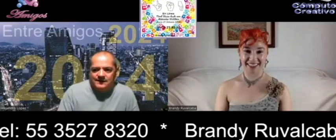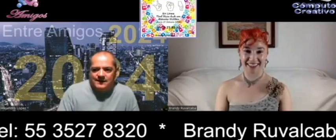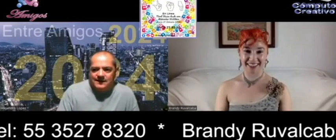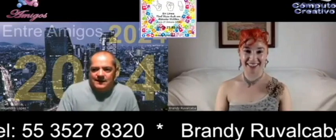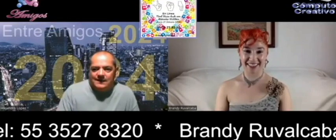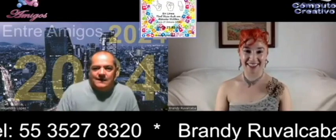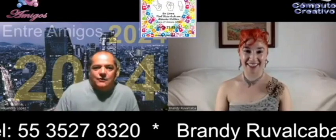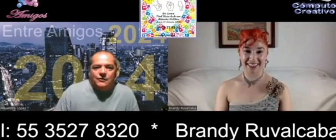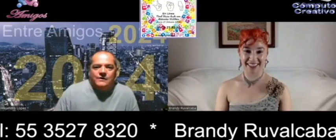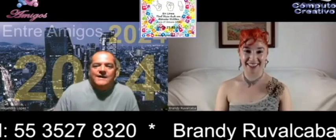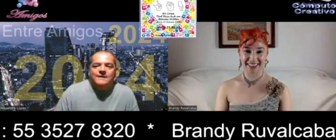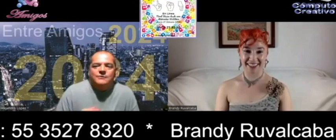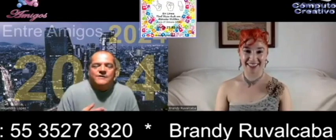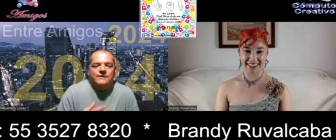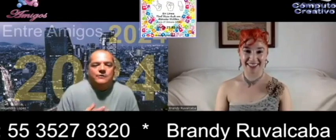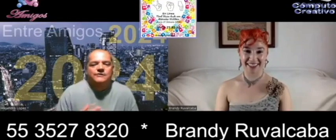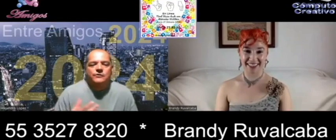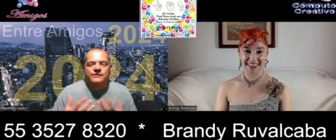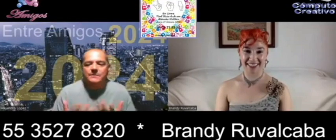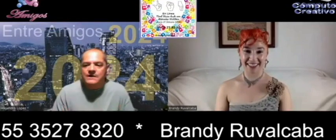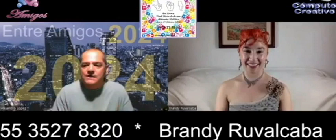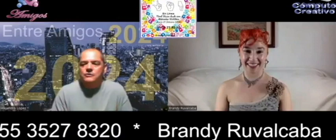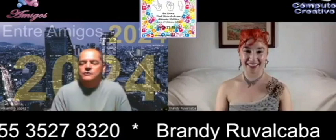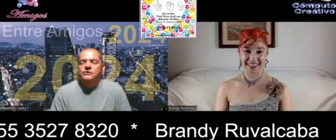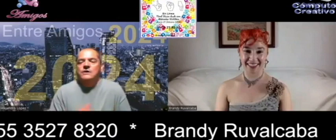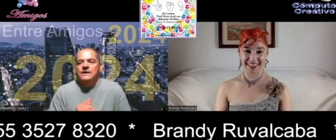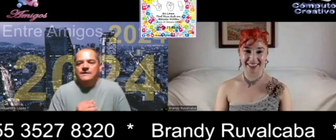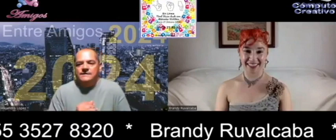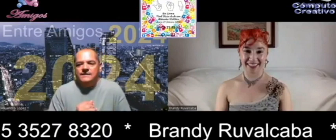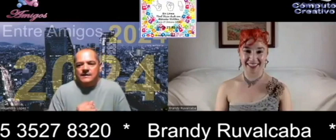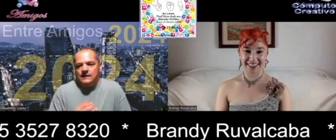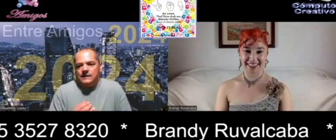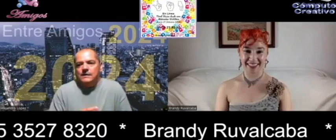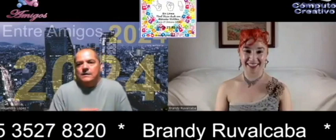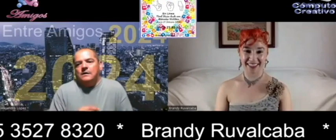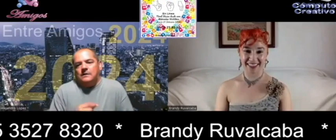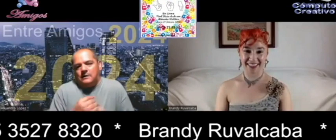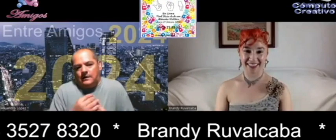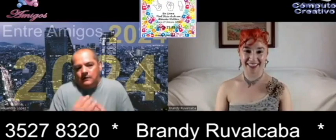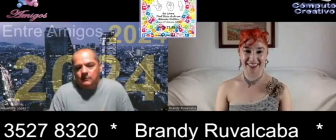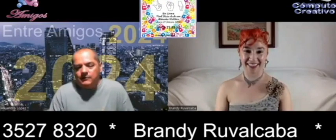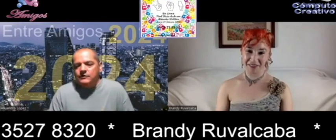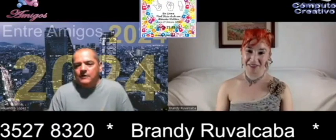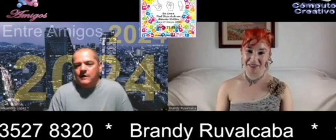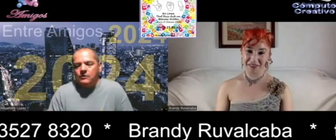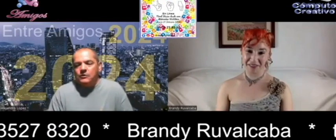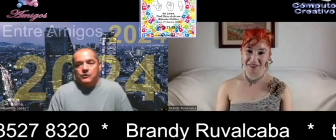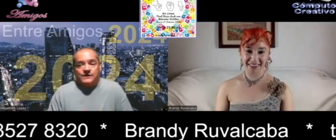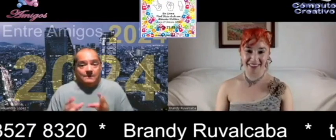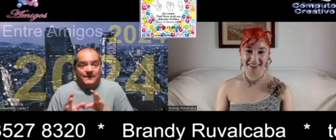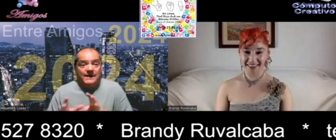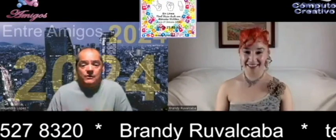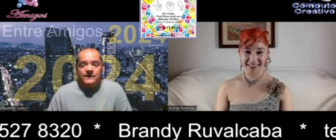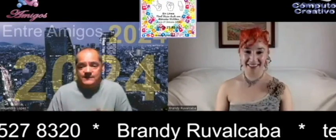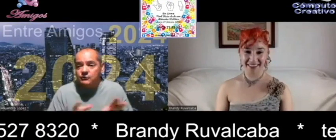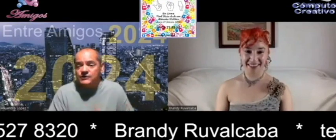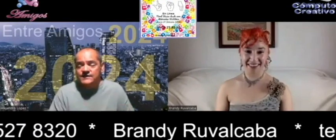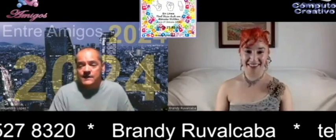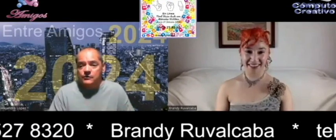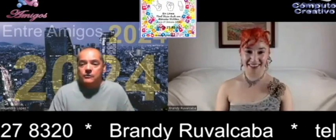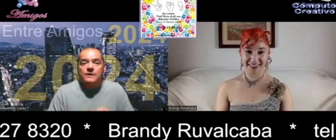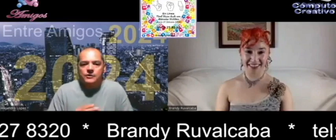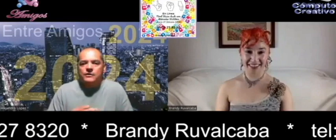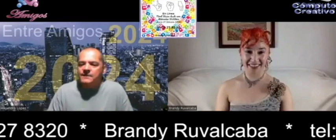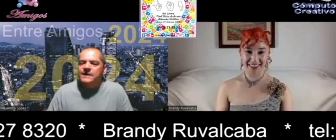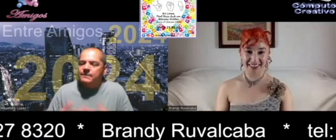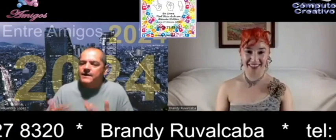¿sí? Lo que queremos que nuestros amigos, en un momento Sí, dado, o sea, vean lo que estamos